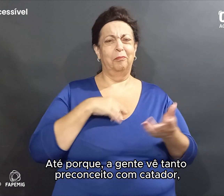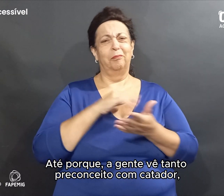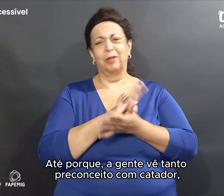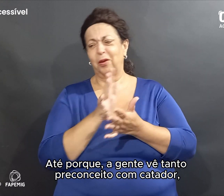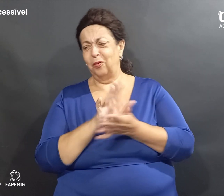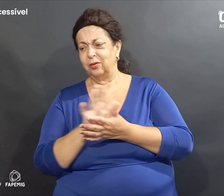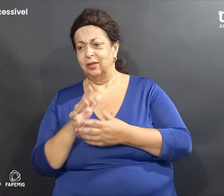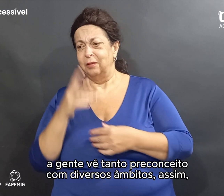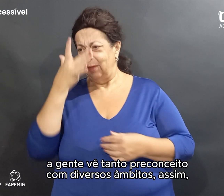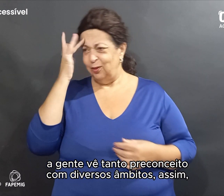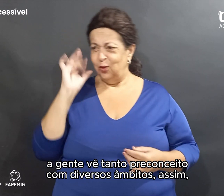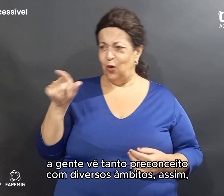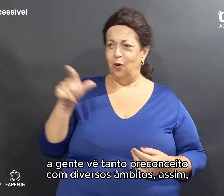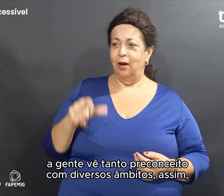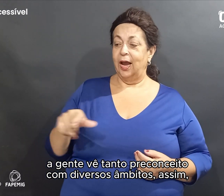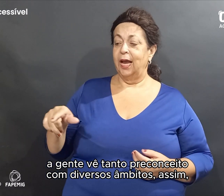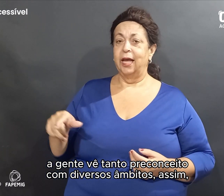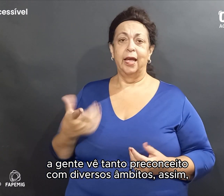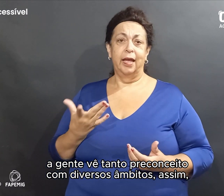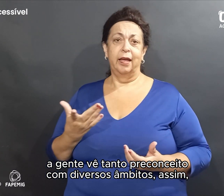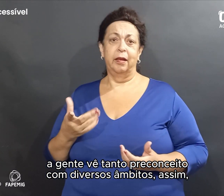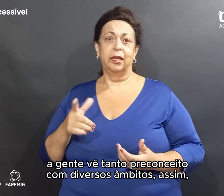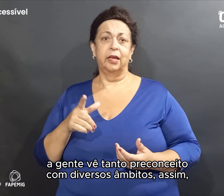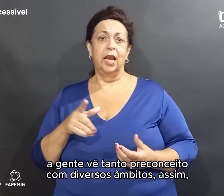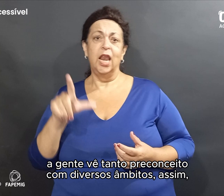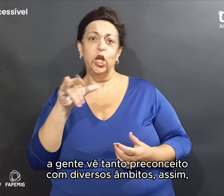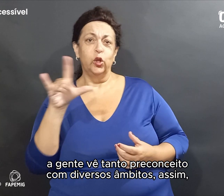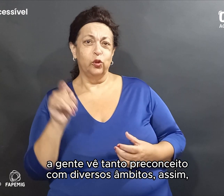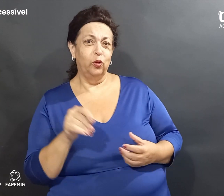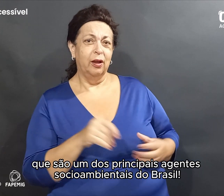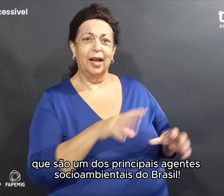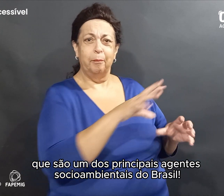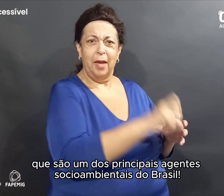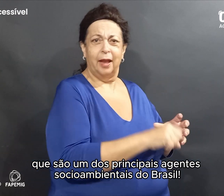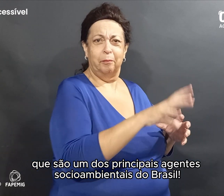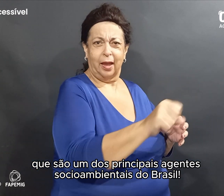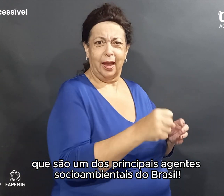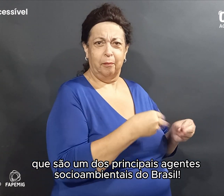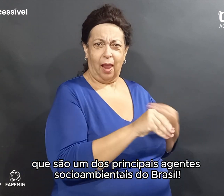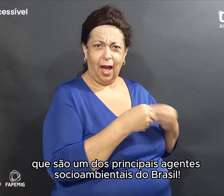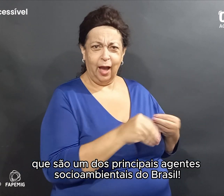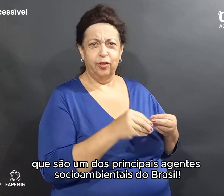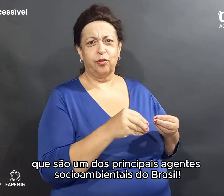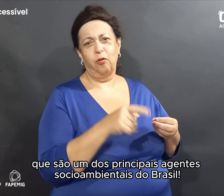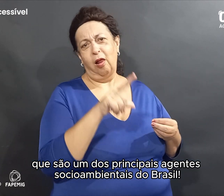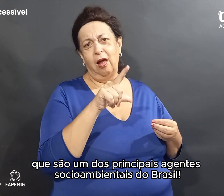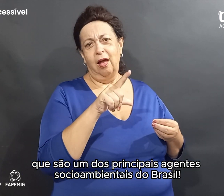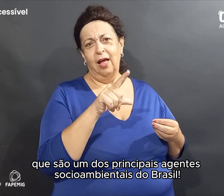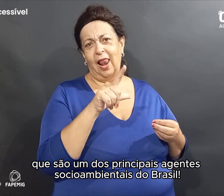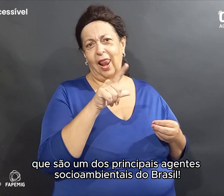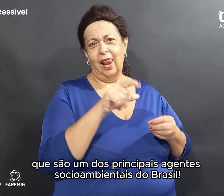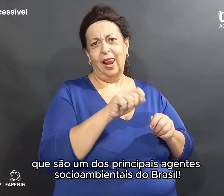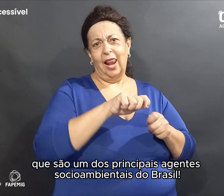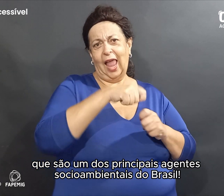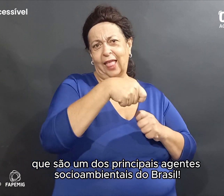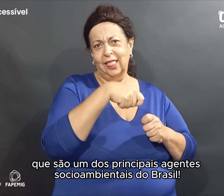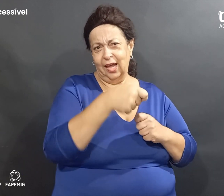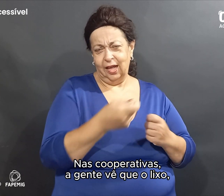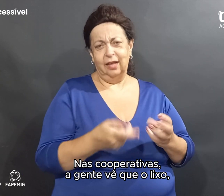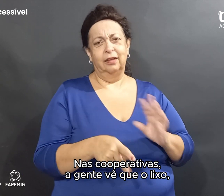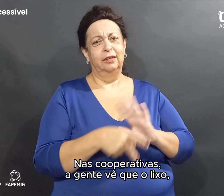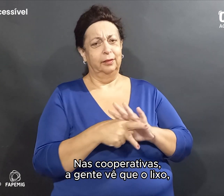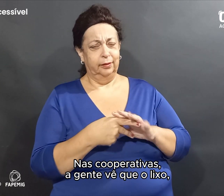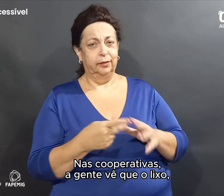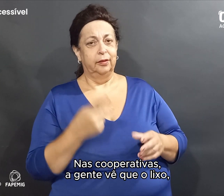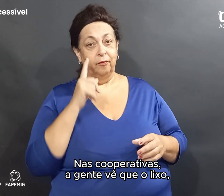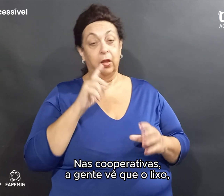com o catador, a gente vê tanto preconceito com diversos âmbitos assim, que são um dos principais agentes socioambientais do Brasil.